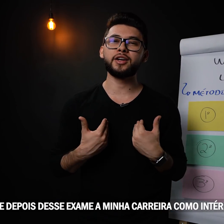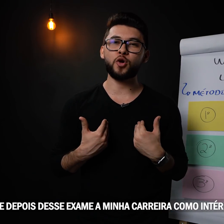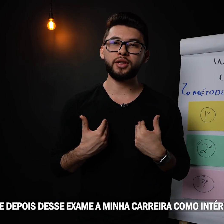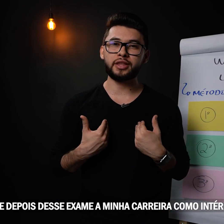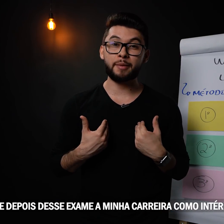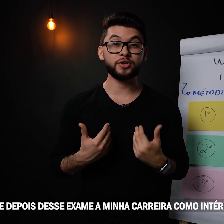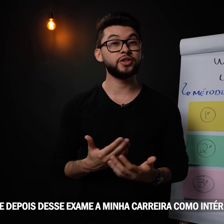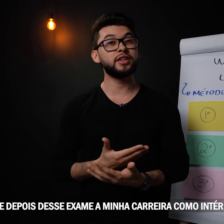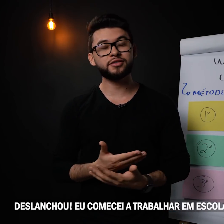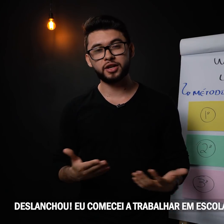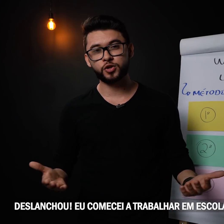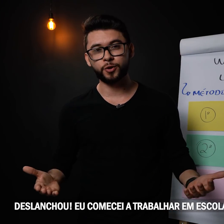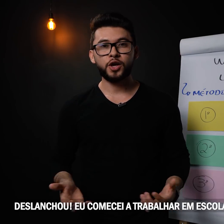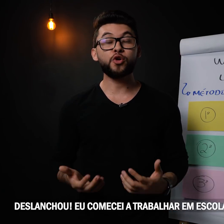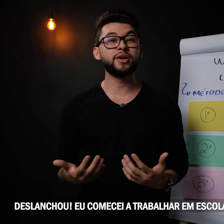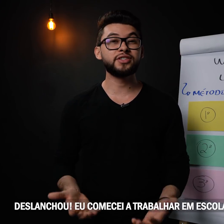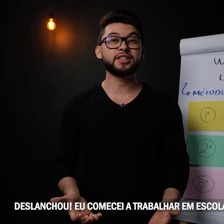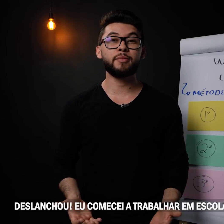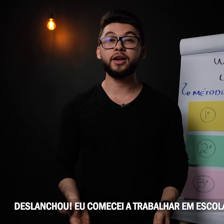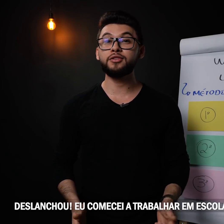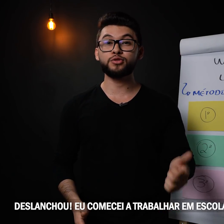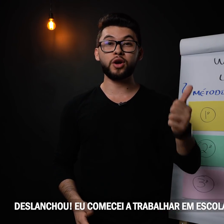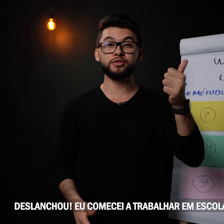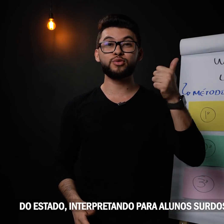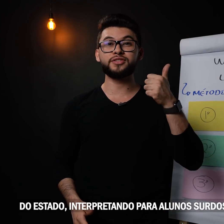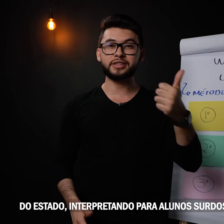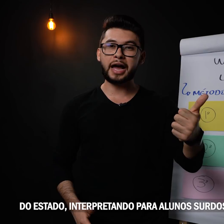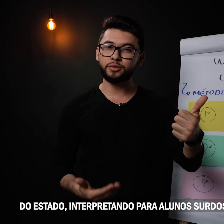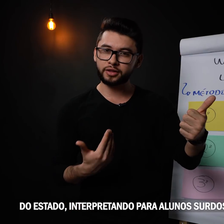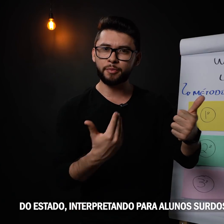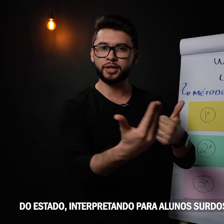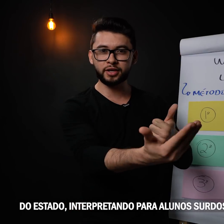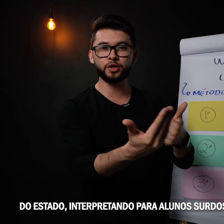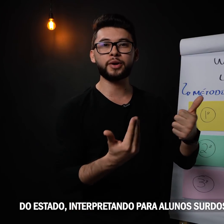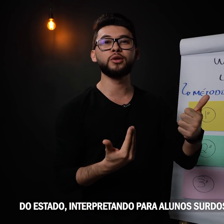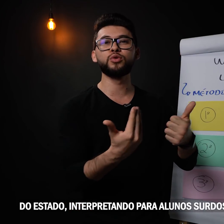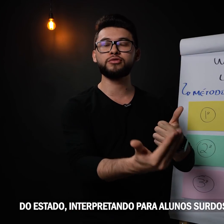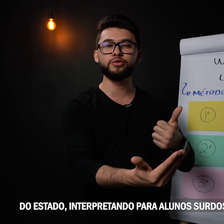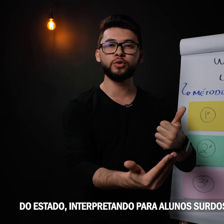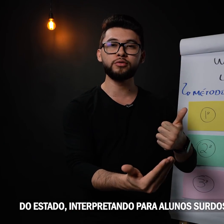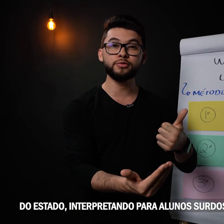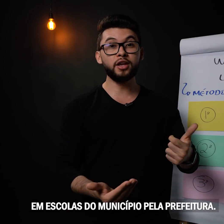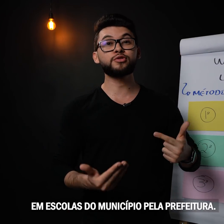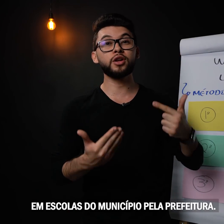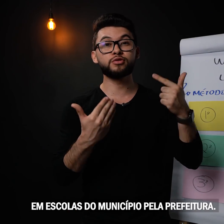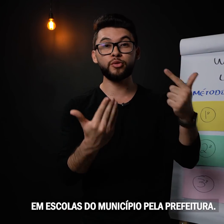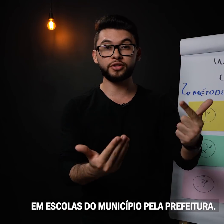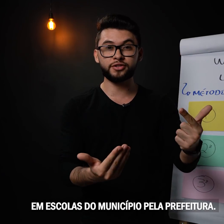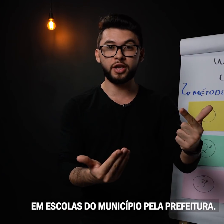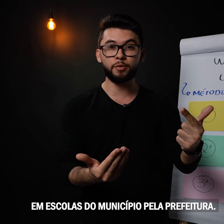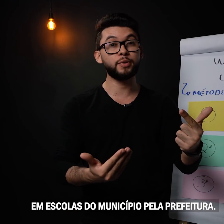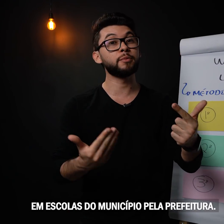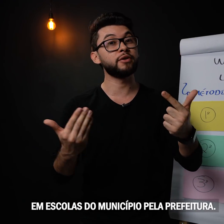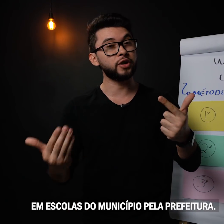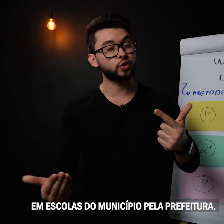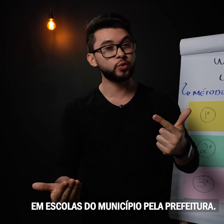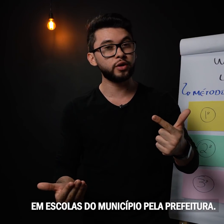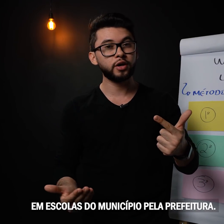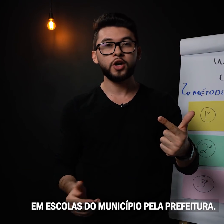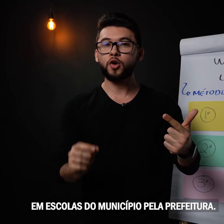como intérprete deslanchou. Eu comecei a trabalhar em escolas do estado, interpretando para alunos surdos, em escolas do município, pela prefeitura.